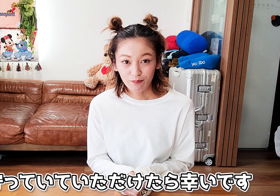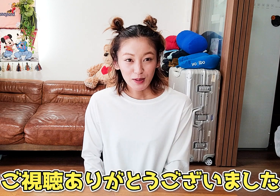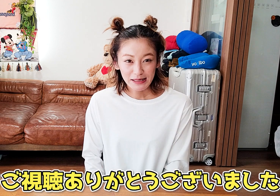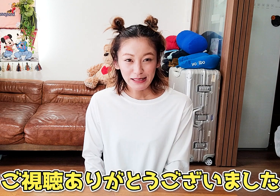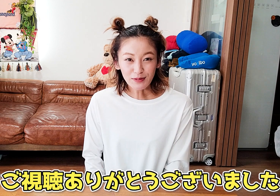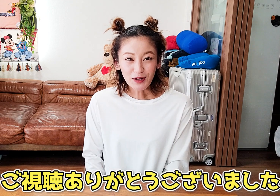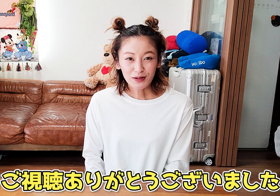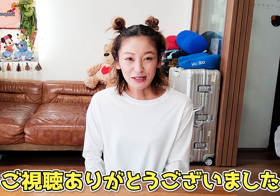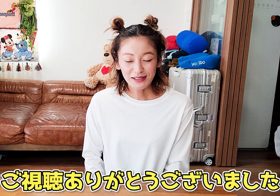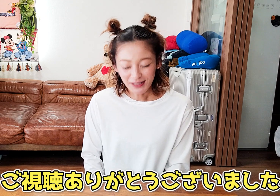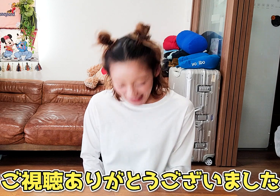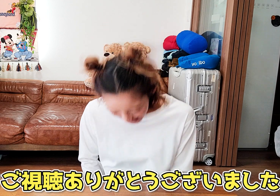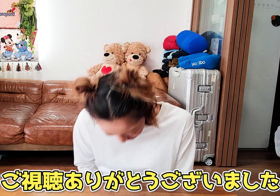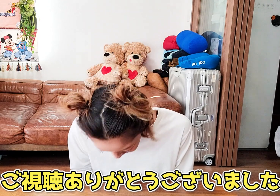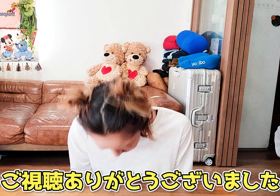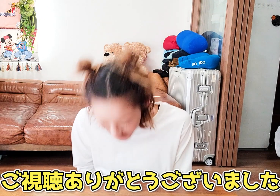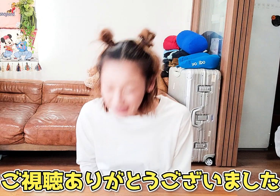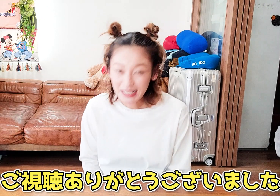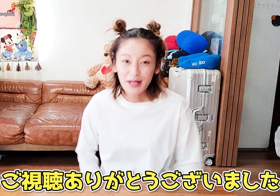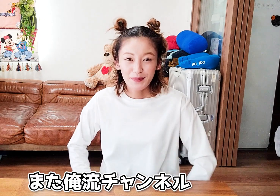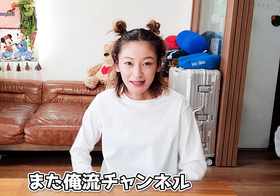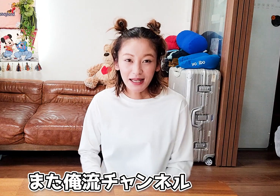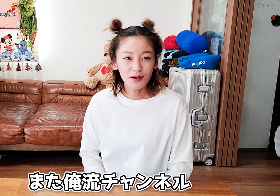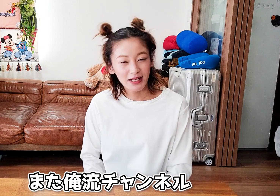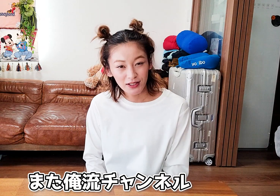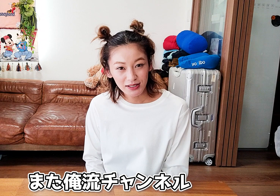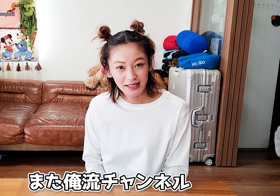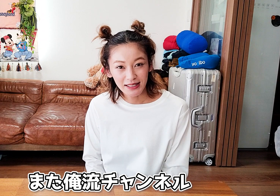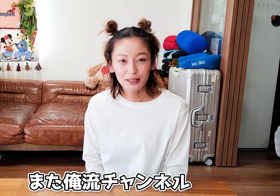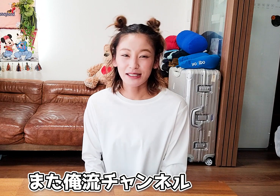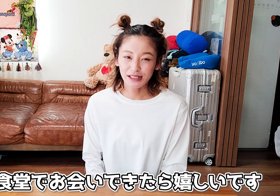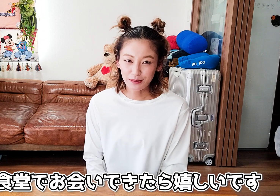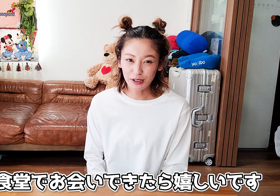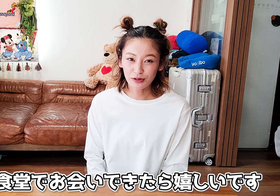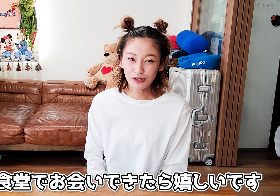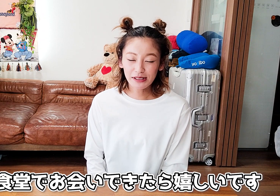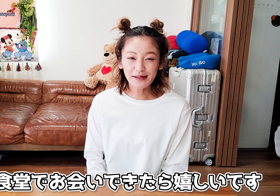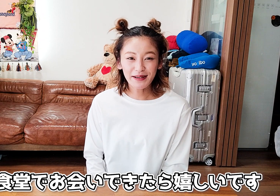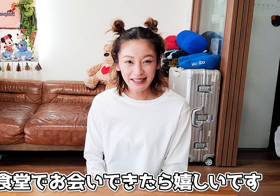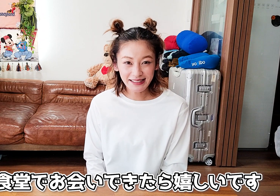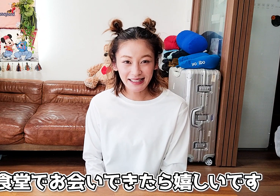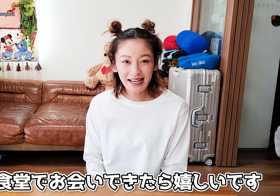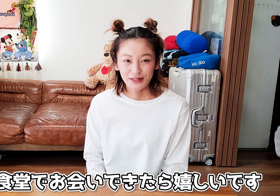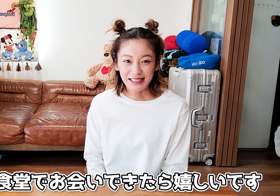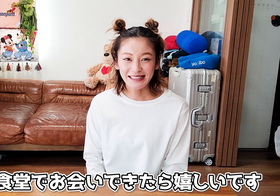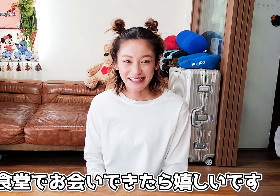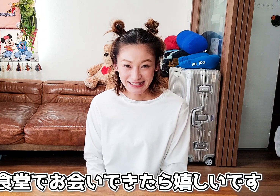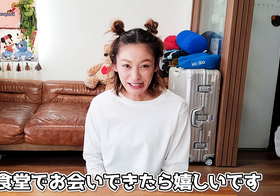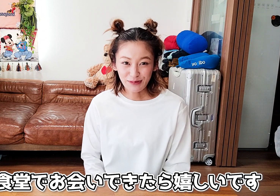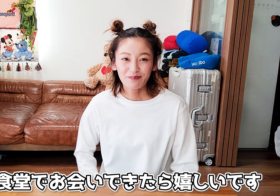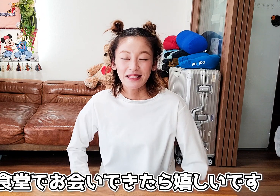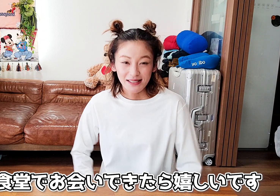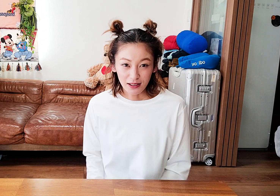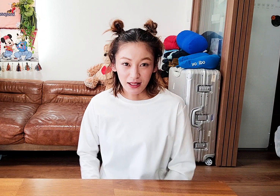本日もご視聴ありがとうございました。また俺りゅうチャンネル西山食堂でお会いできたら嬉しいです。それでは